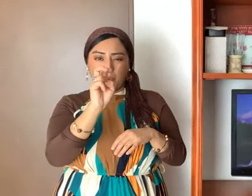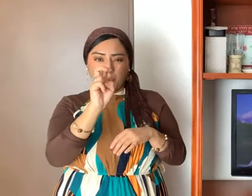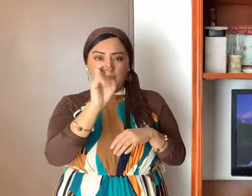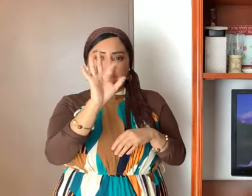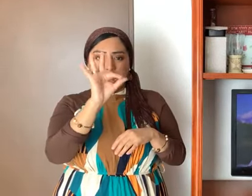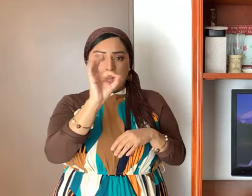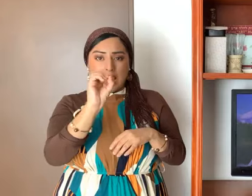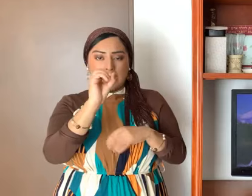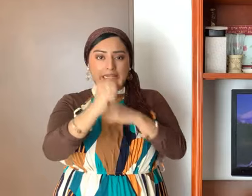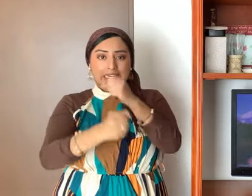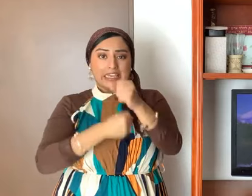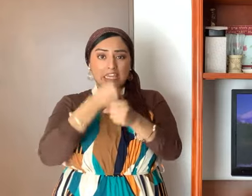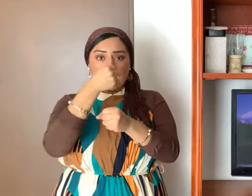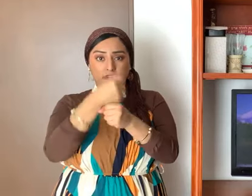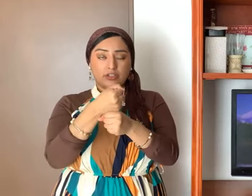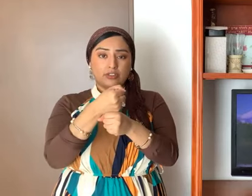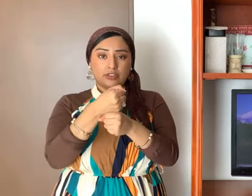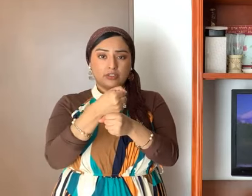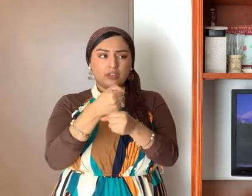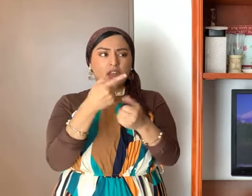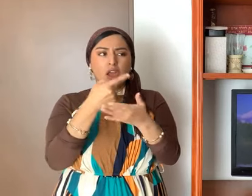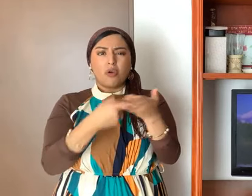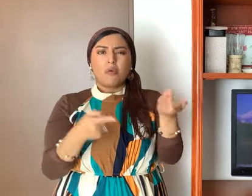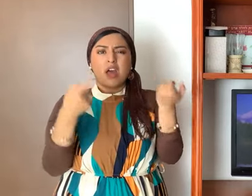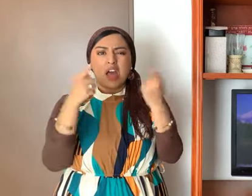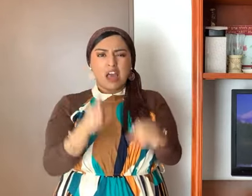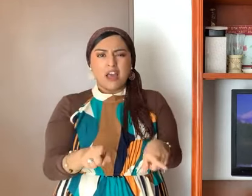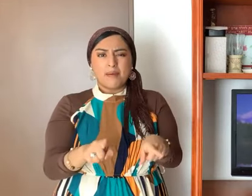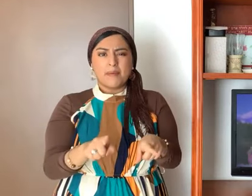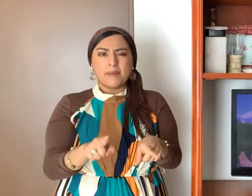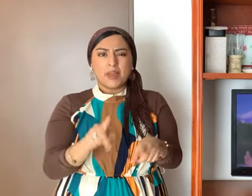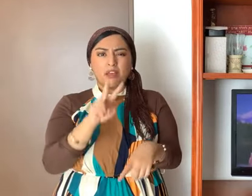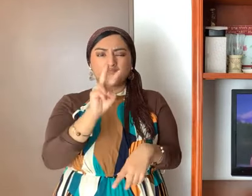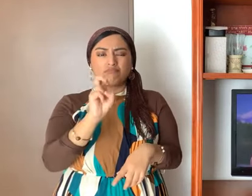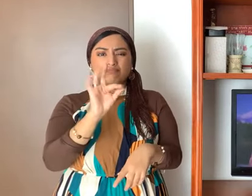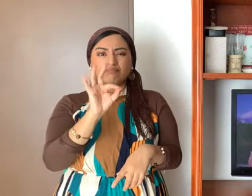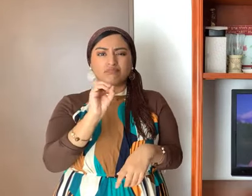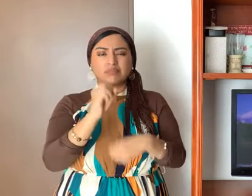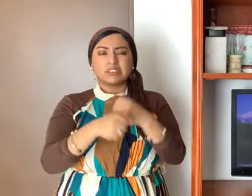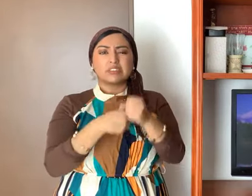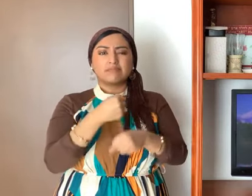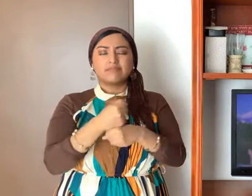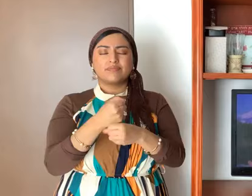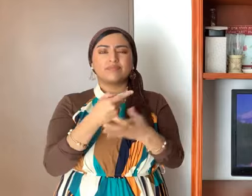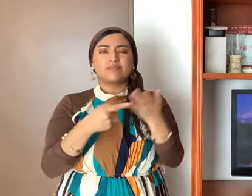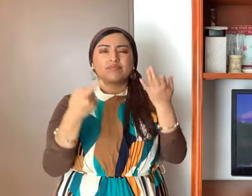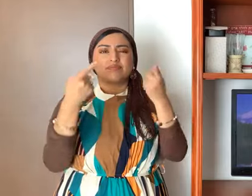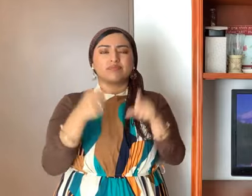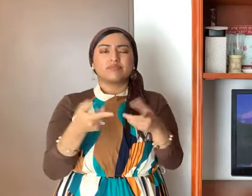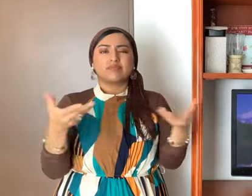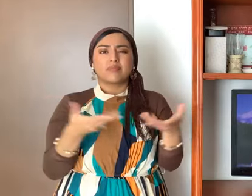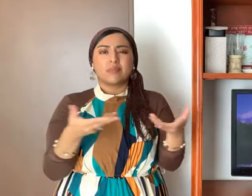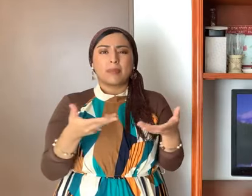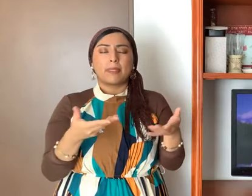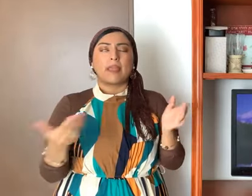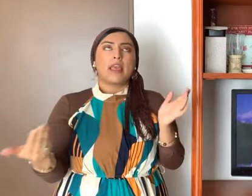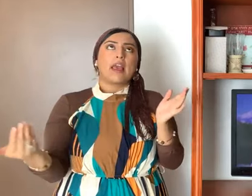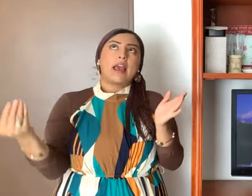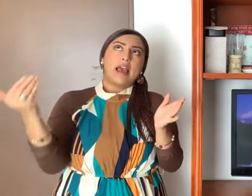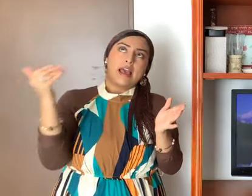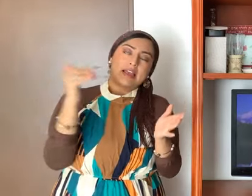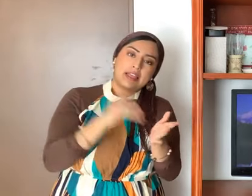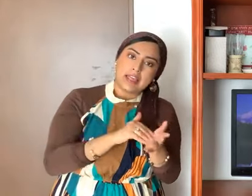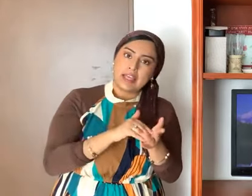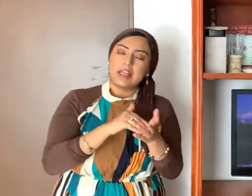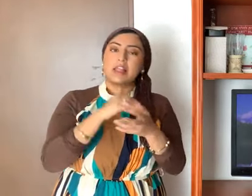290 años. ¿Sí? ¿Qué pasó en estos 290 años, en estas 10 generaciones? Nuevamente